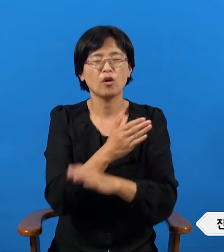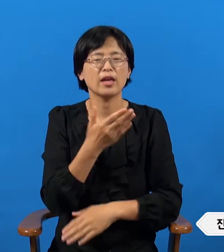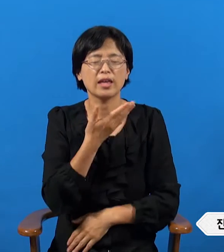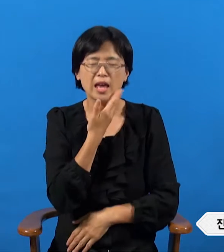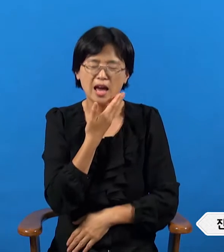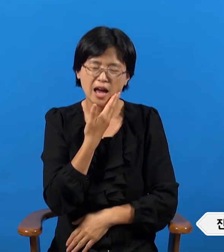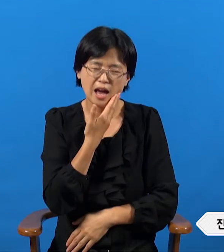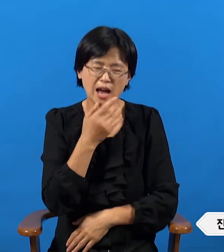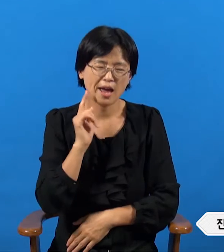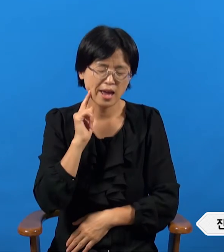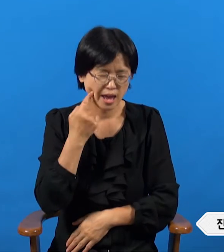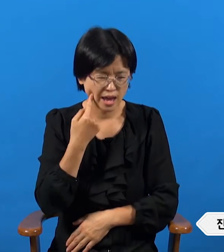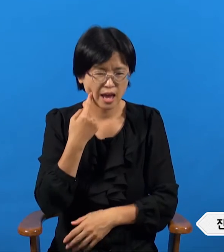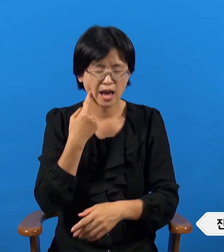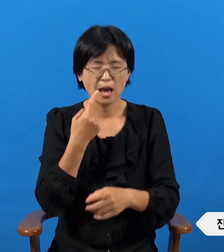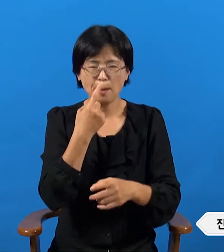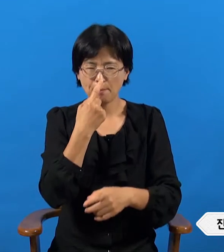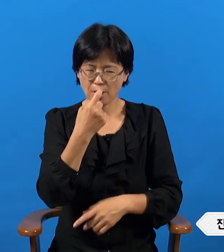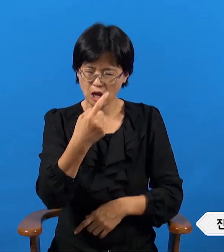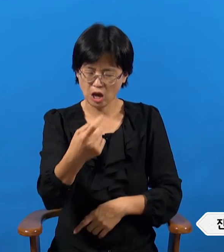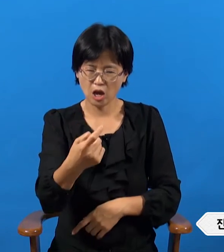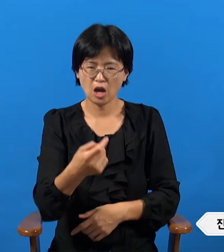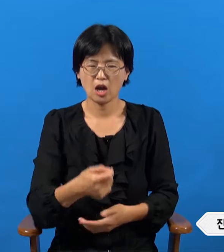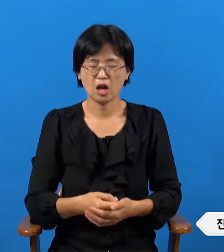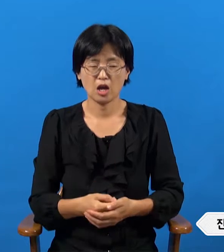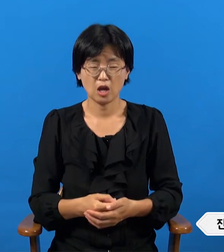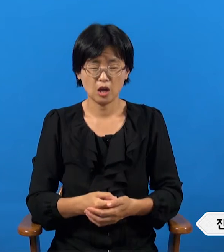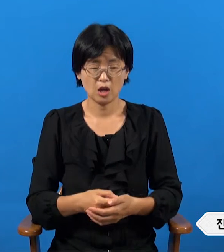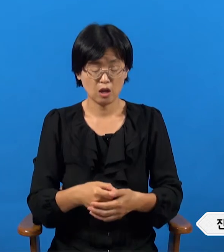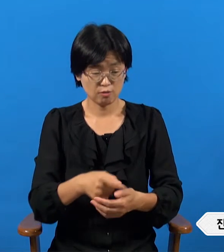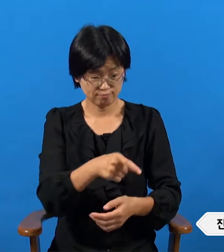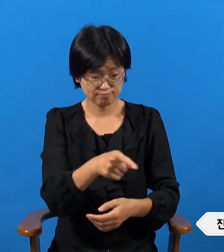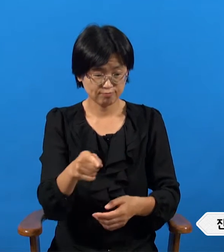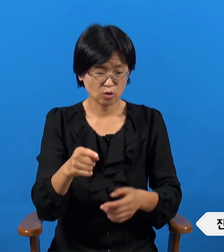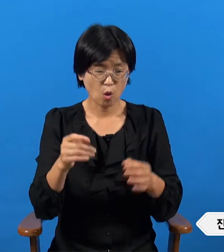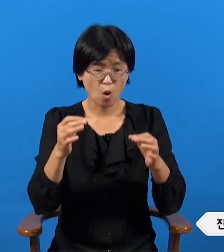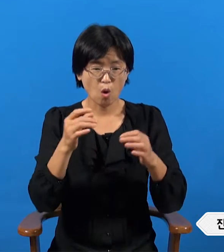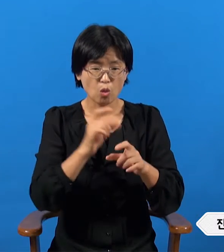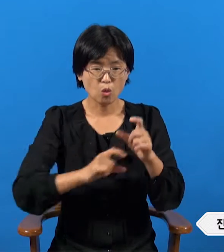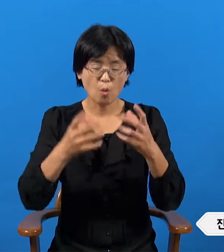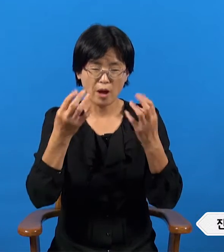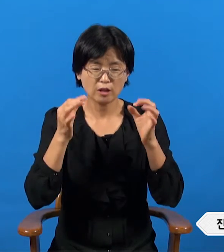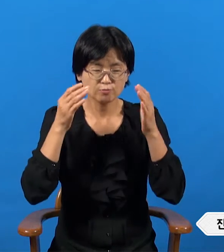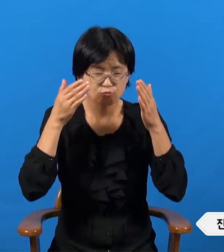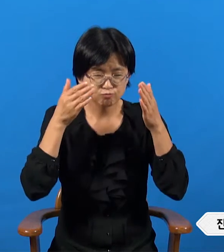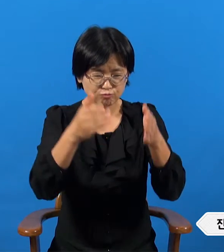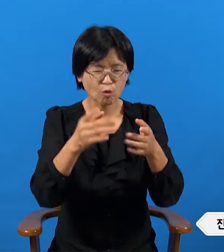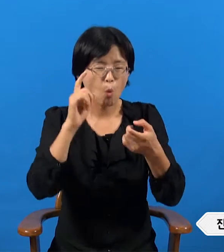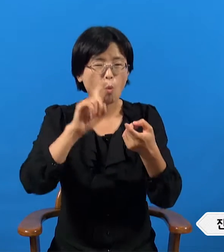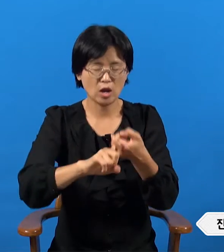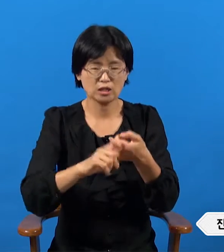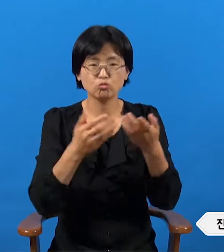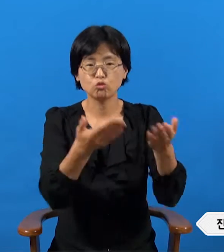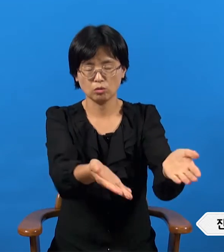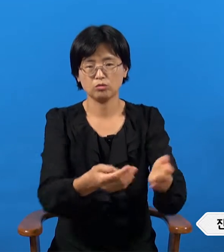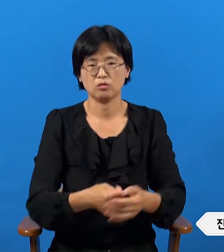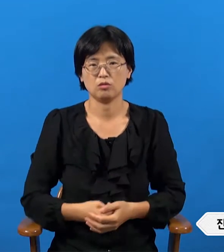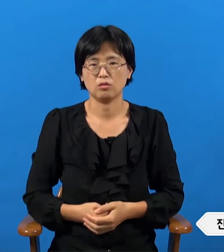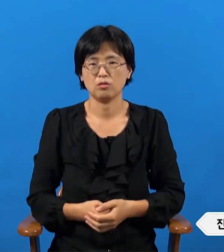때부터 이쁜 아이들, 그리고 잘생긴 애들에게 더 많은 관심이, 더 많은 사랑이, 더 많은